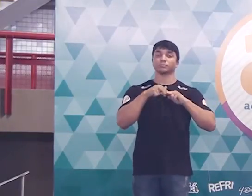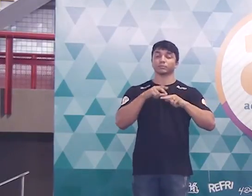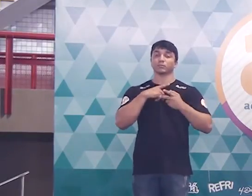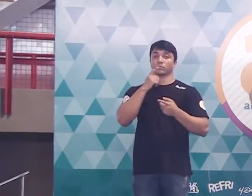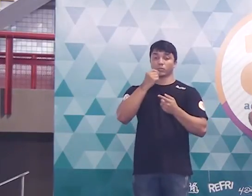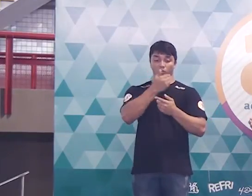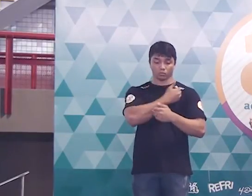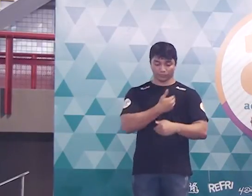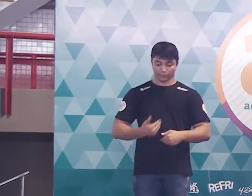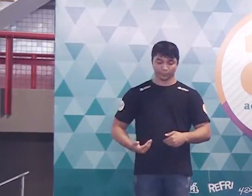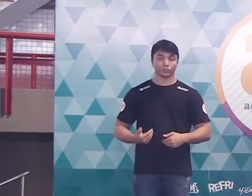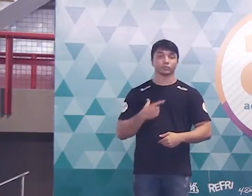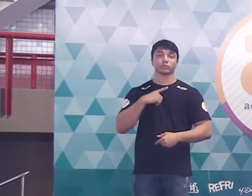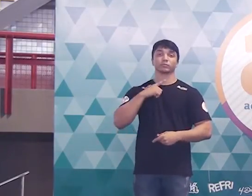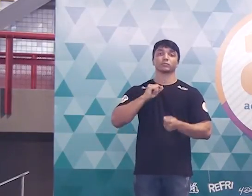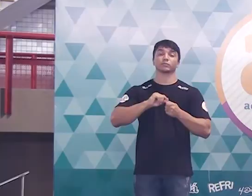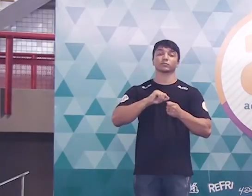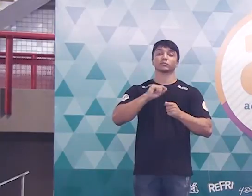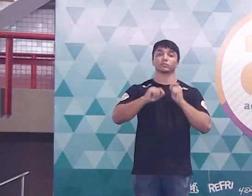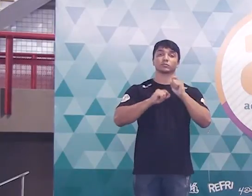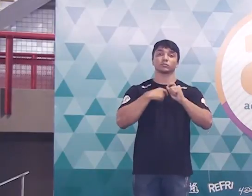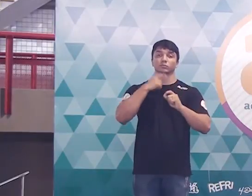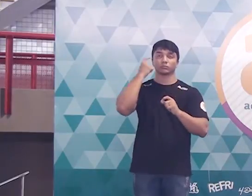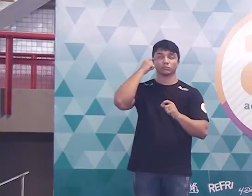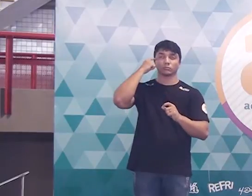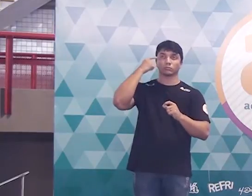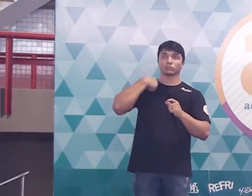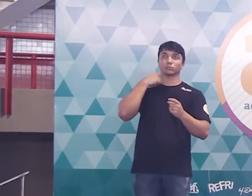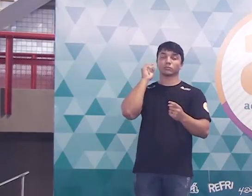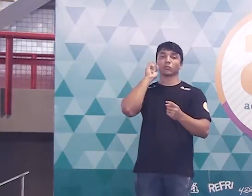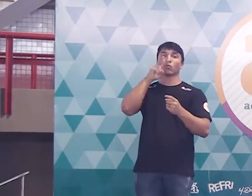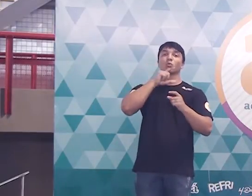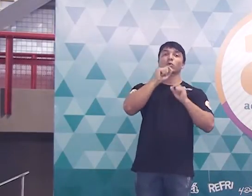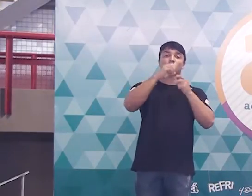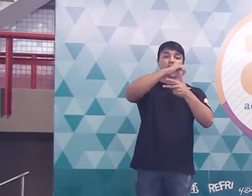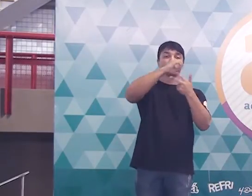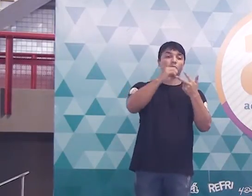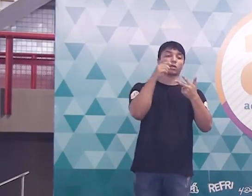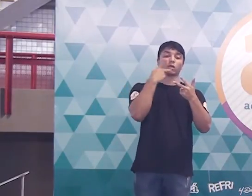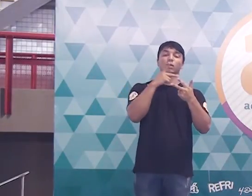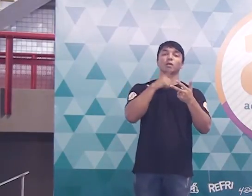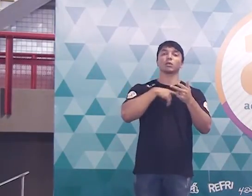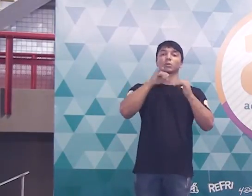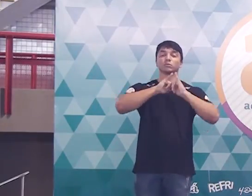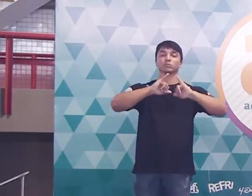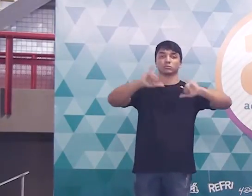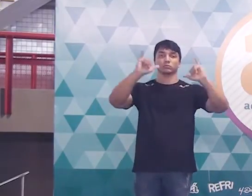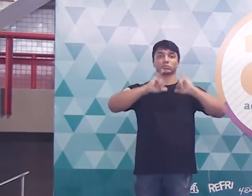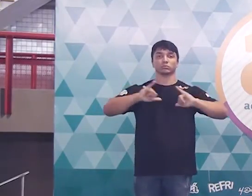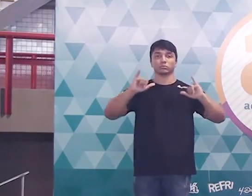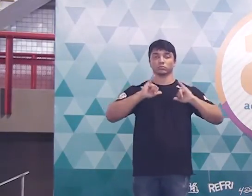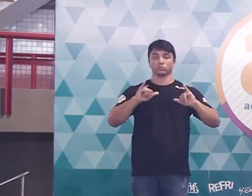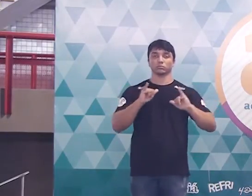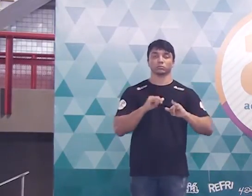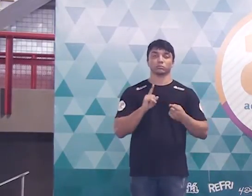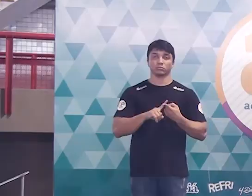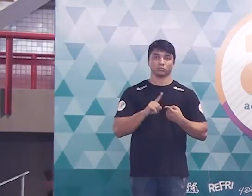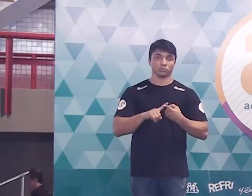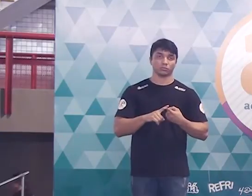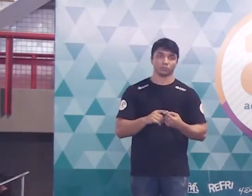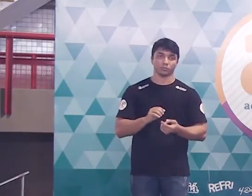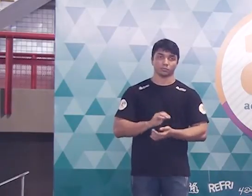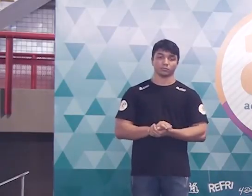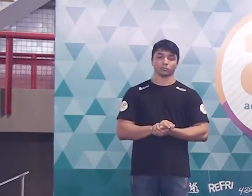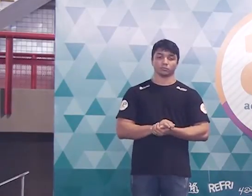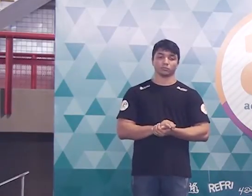O governo, ele enxerga no Enem uma forma também de passar o que, gente? Uma